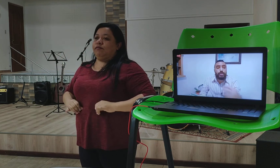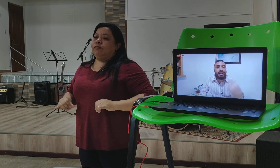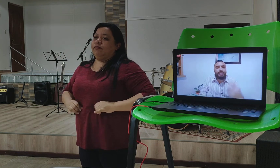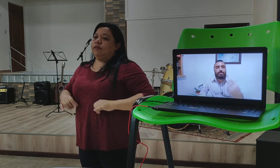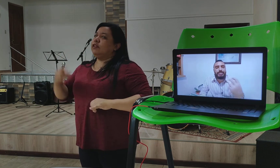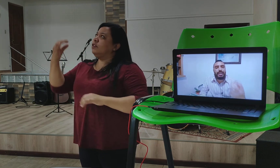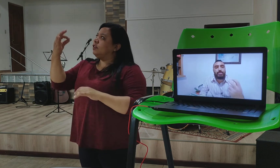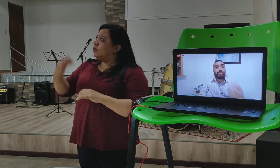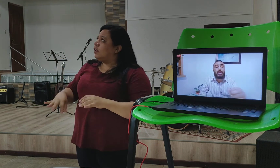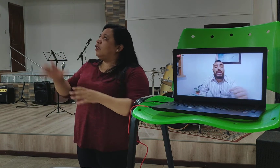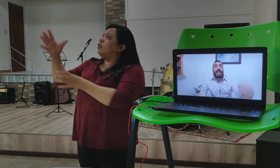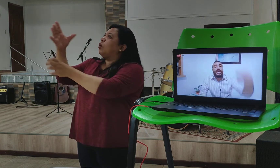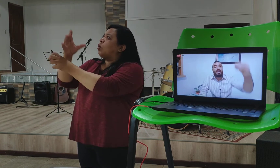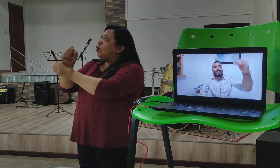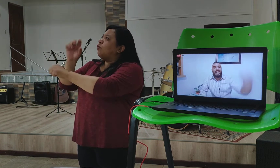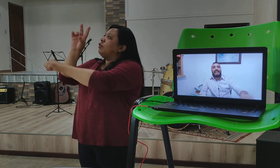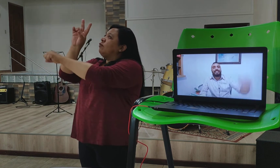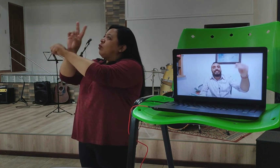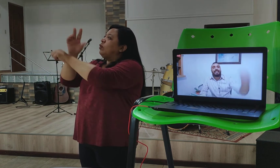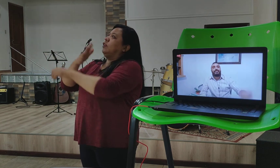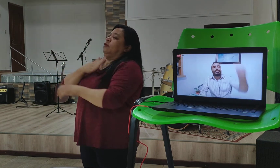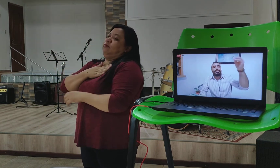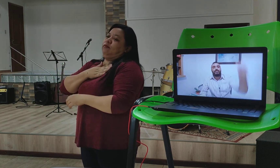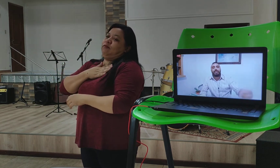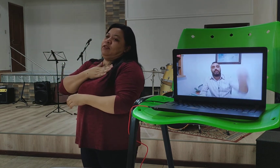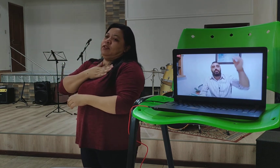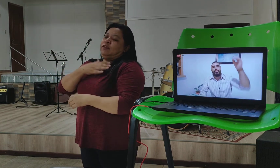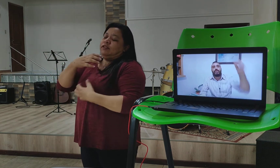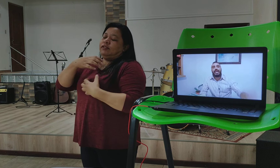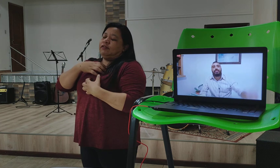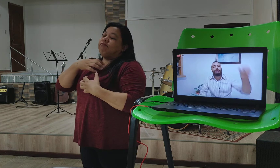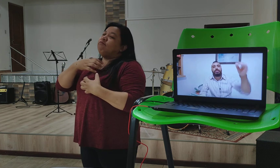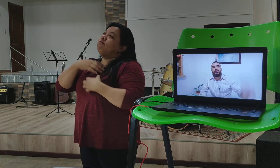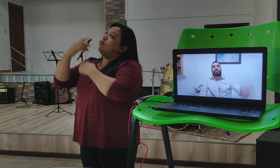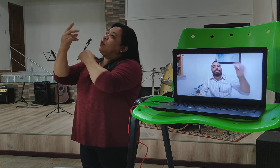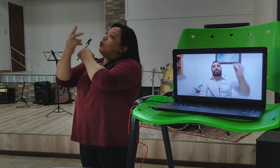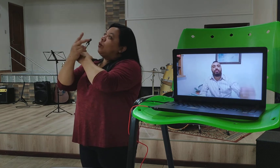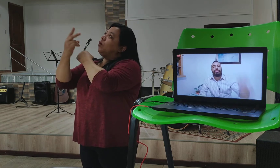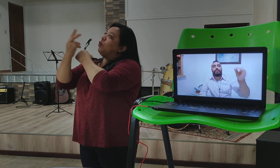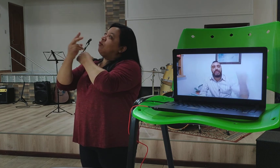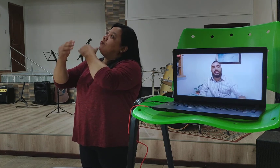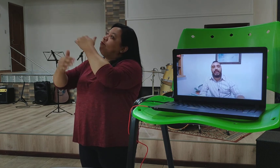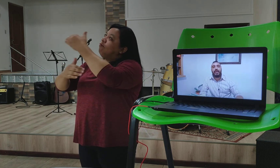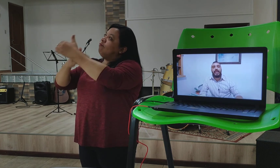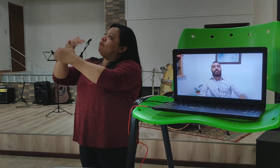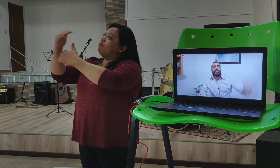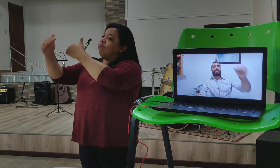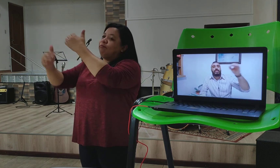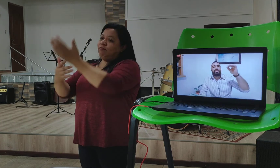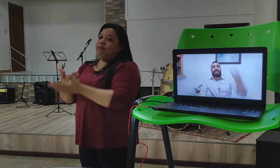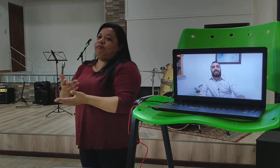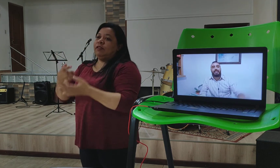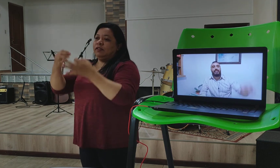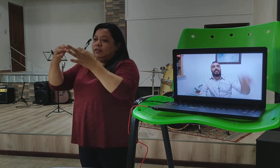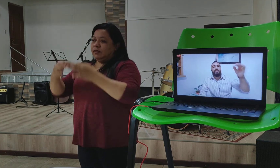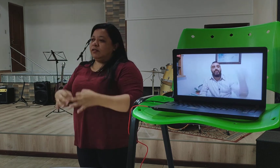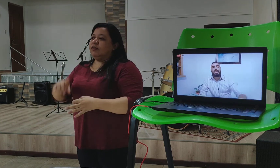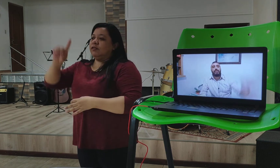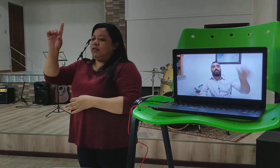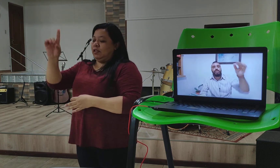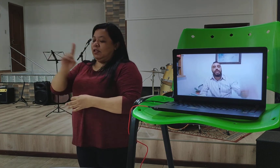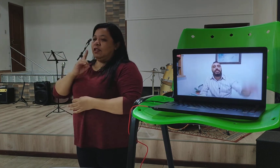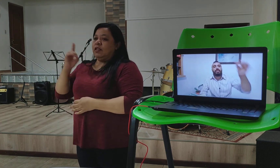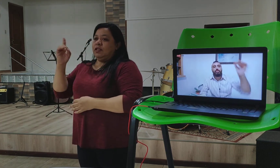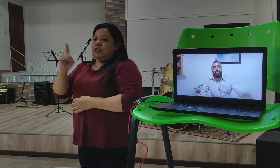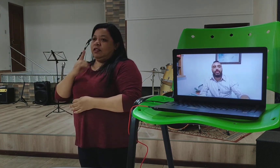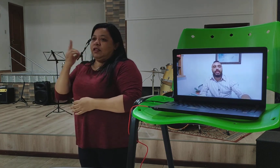confiava no cuidado especial de Deus. Ele já estava sentindo o cuidado de Deus sobre a sua vida. Eu tenho certeza que Davi